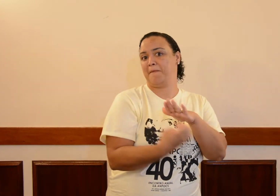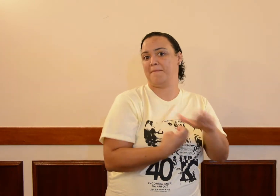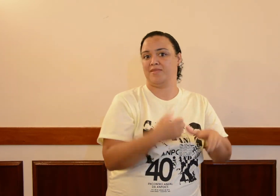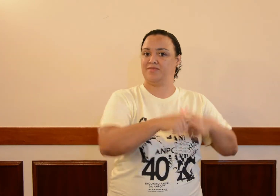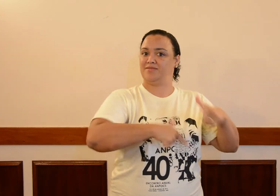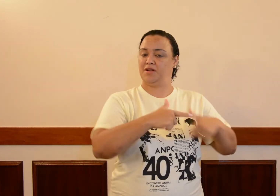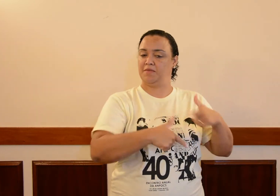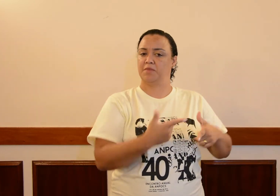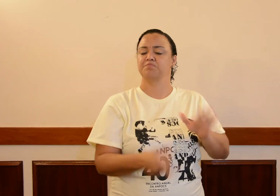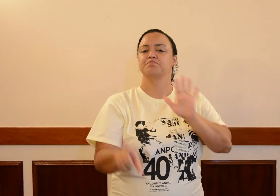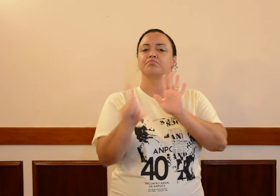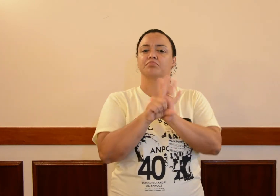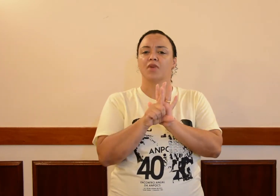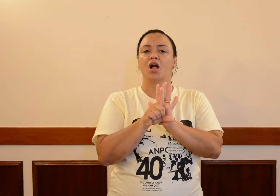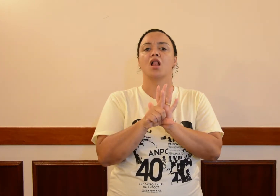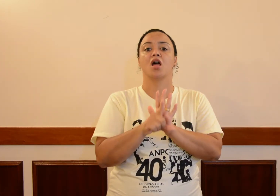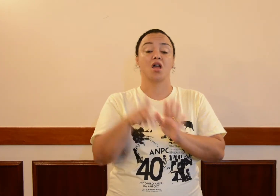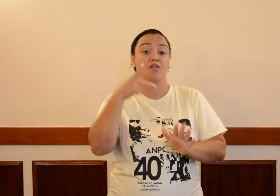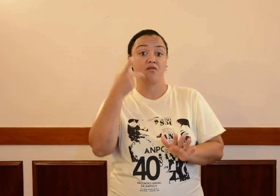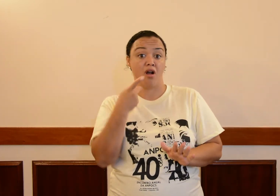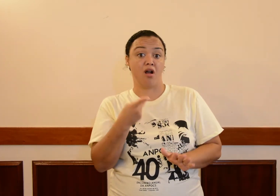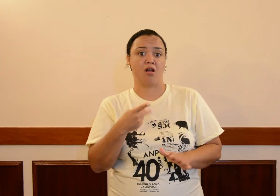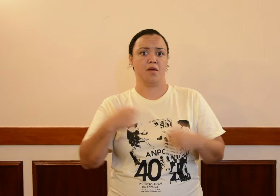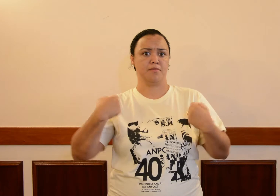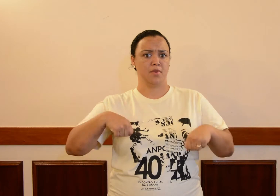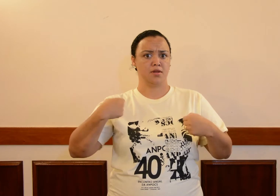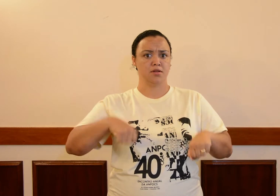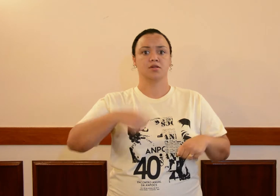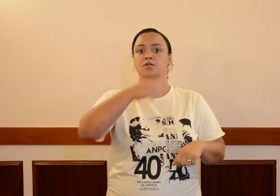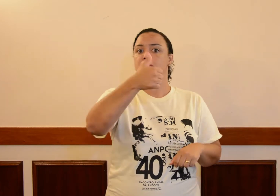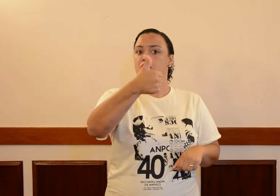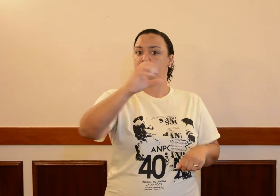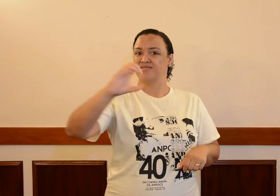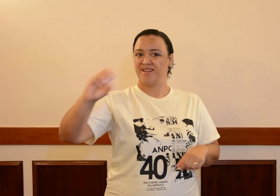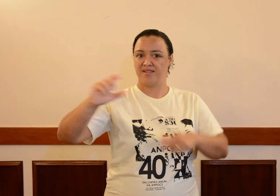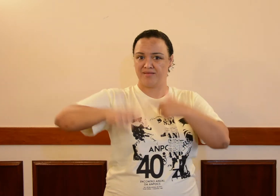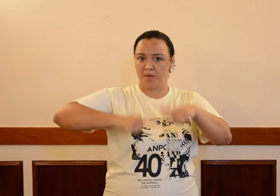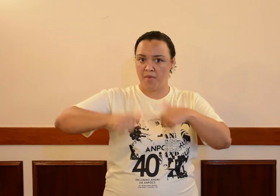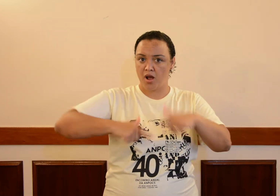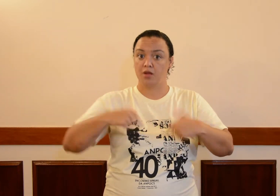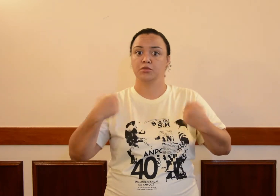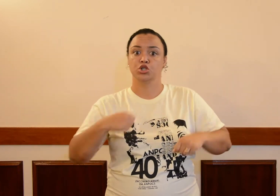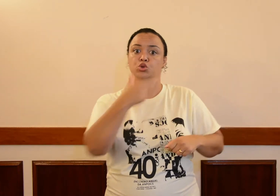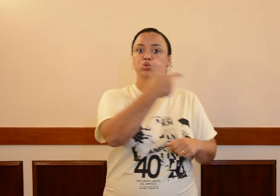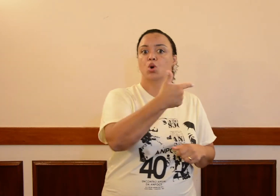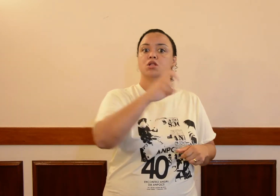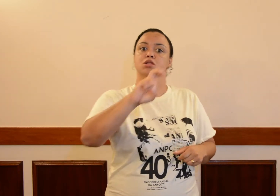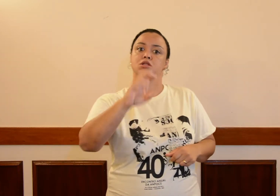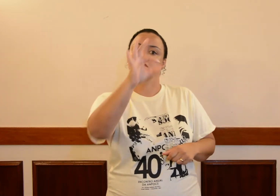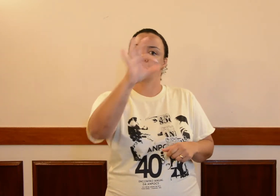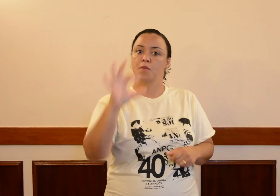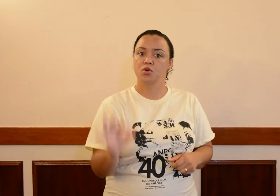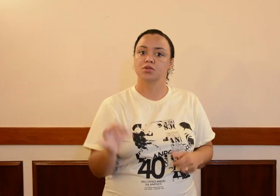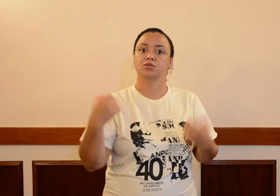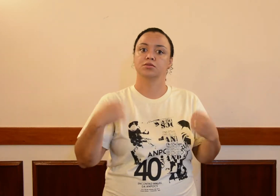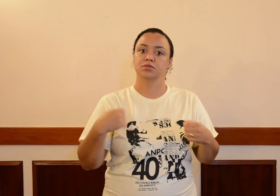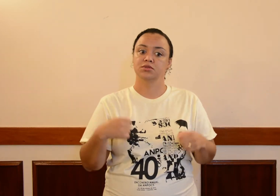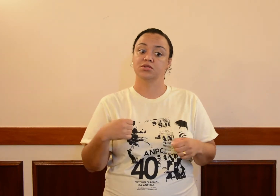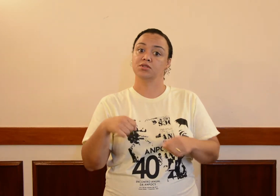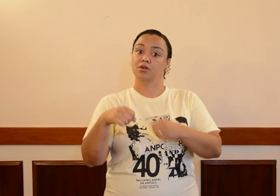lei determina que as empresas com 100 ou mais empregados devem destinar de 2 a 5% de seus cargos a pessoas com deficiências habilitadas